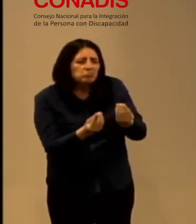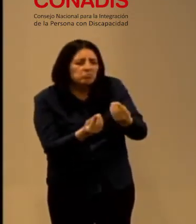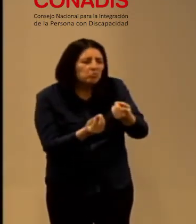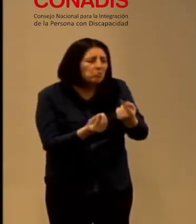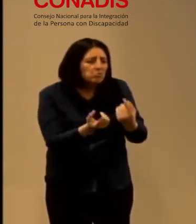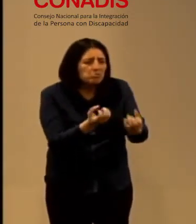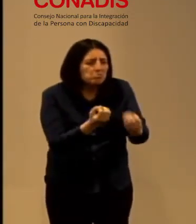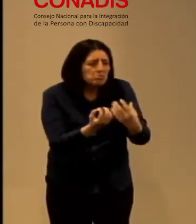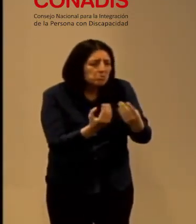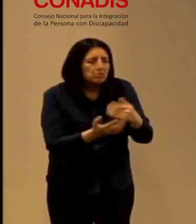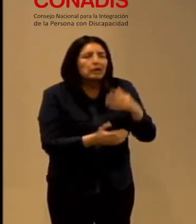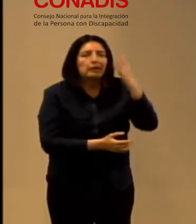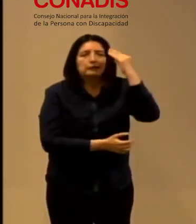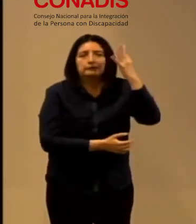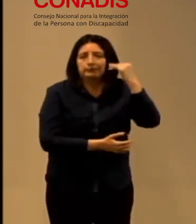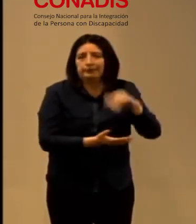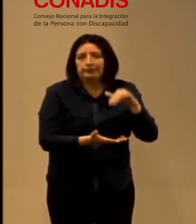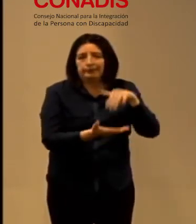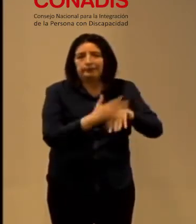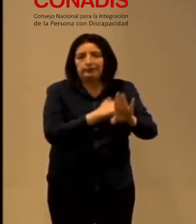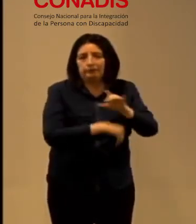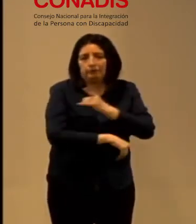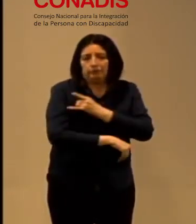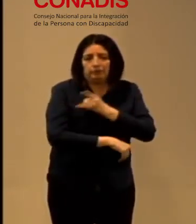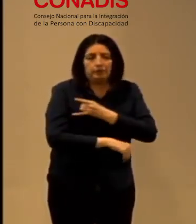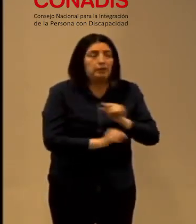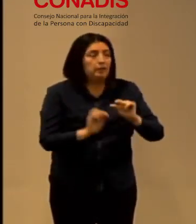educación superior, ¿no es cierto? Nosotros ahí tenemos